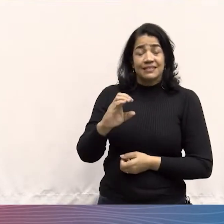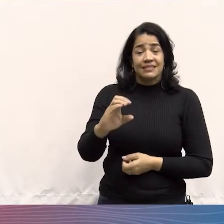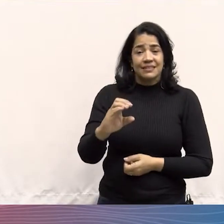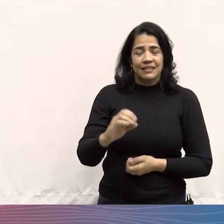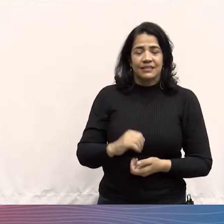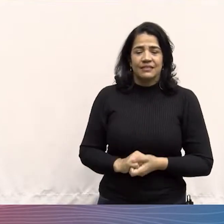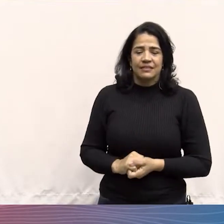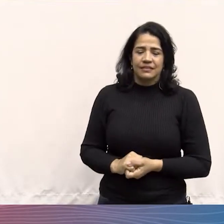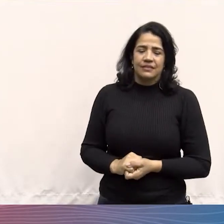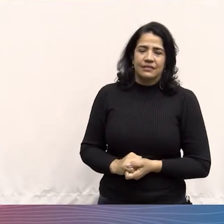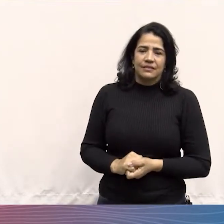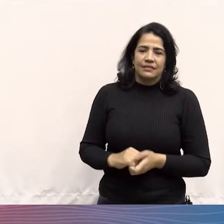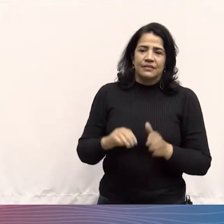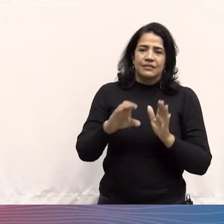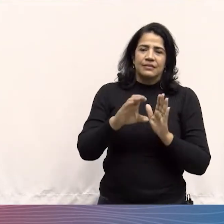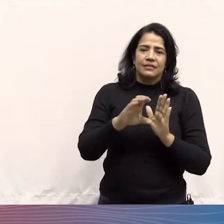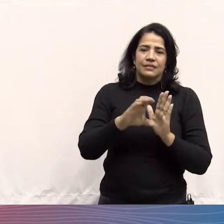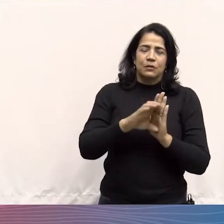Zacarias 4,